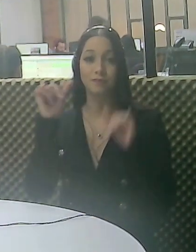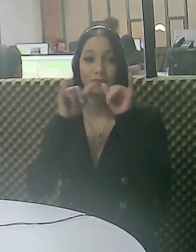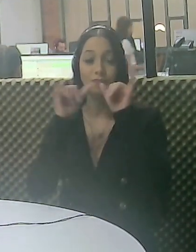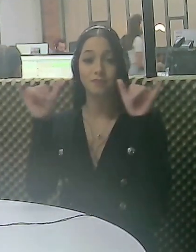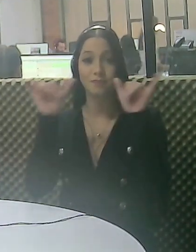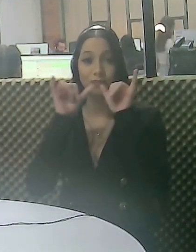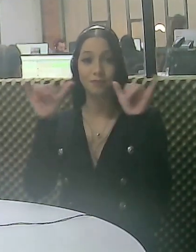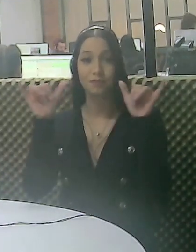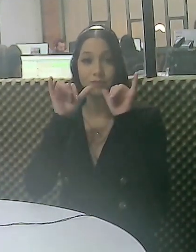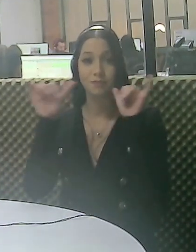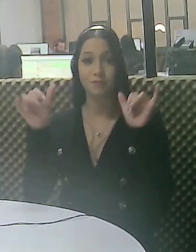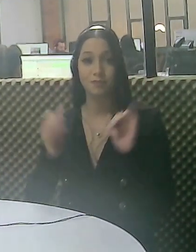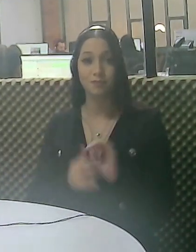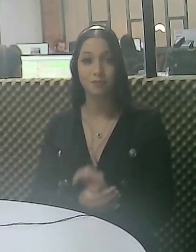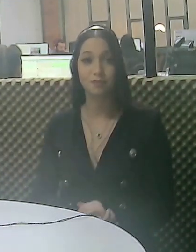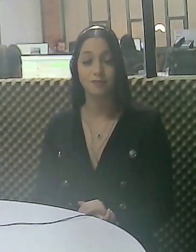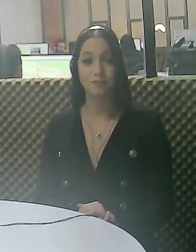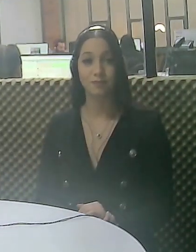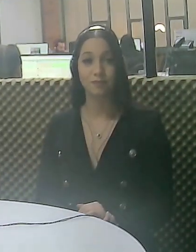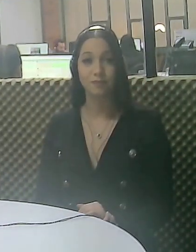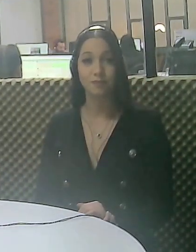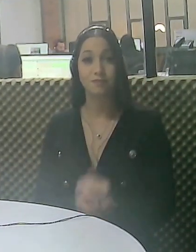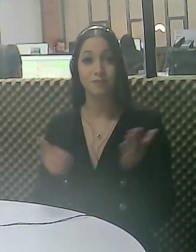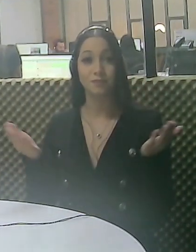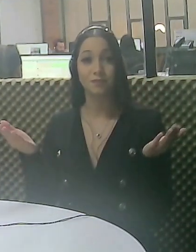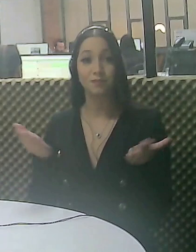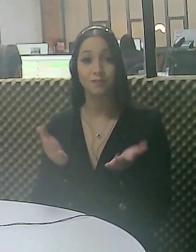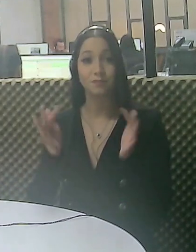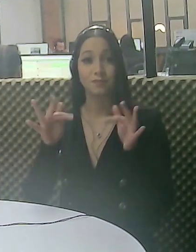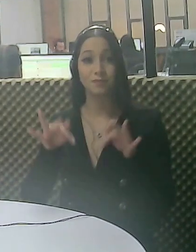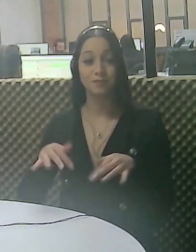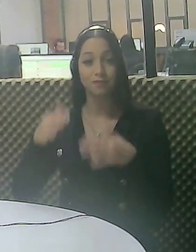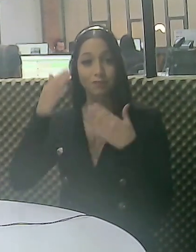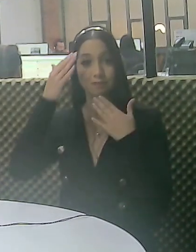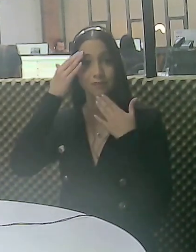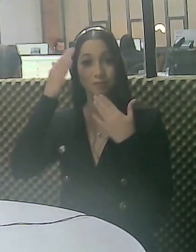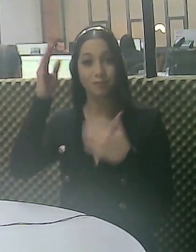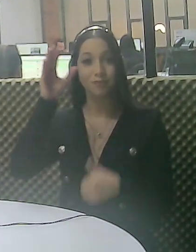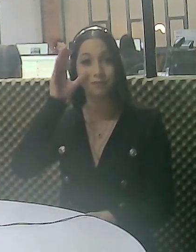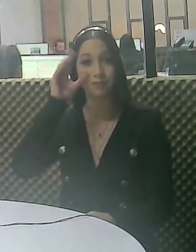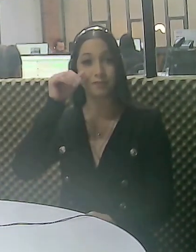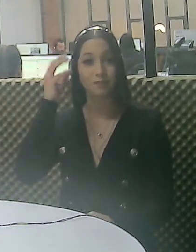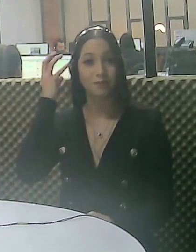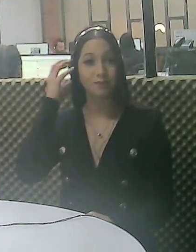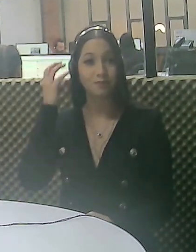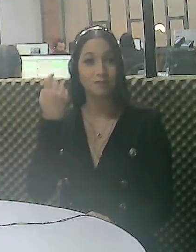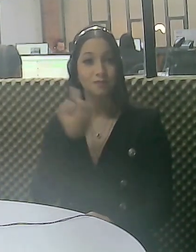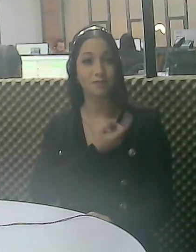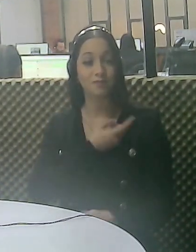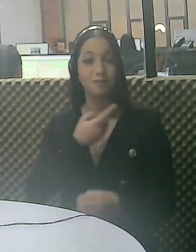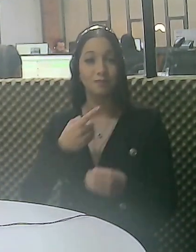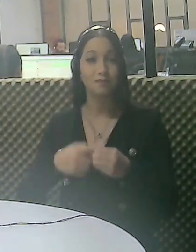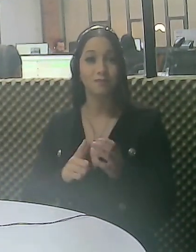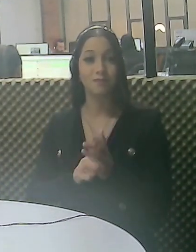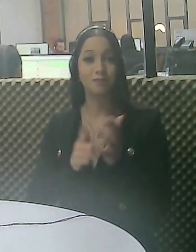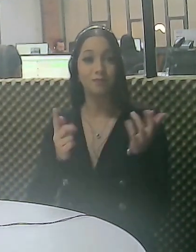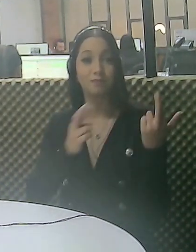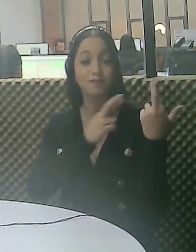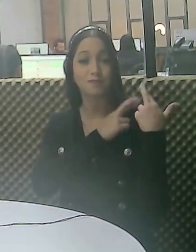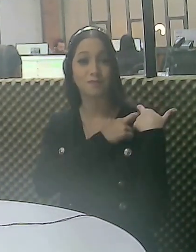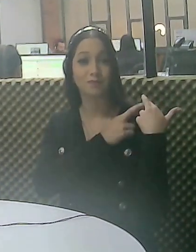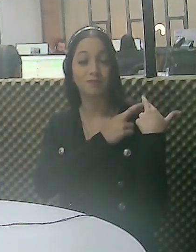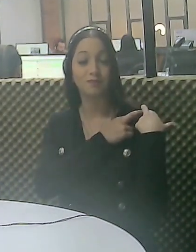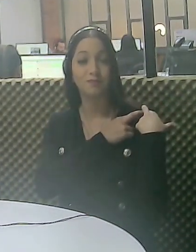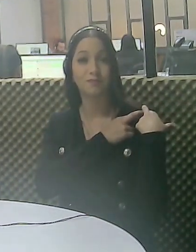Giro de notícias. A edição de hoje fica por aqui. Obrigado pela sua audiência, Rádio Nossa Cidade.